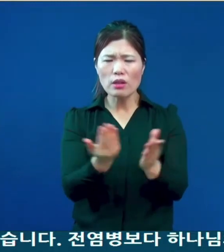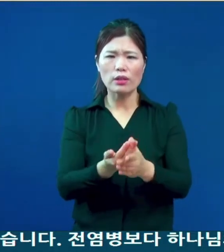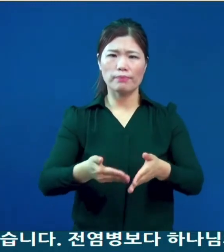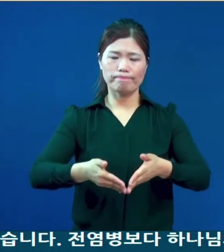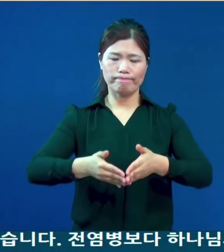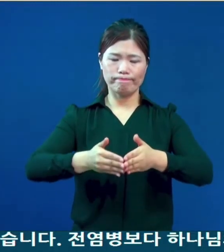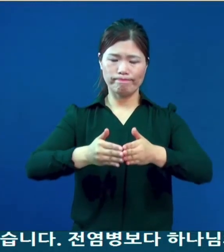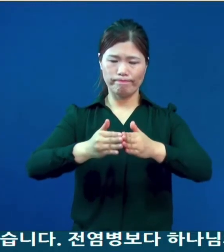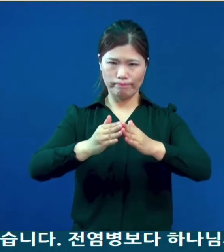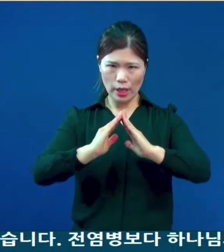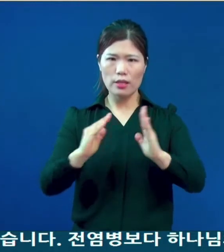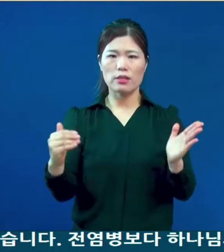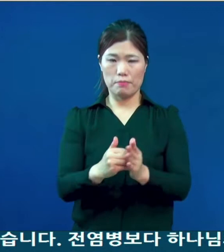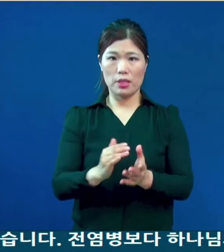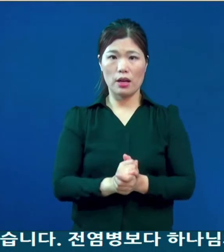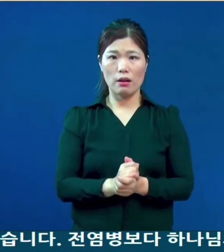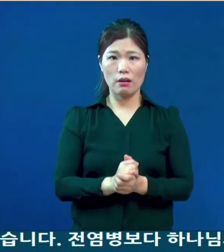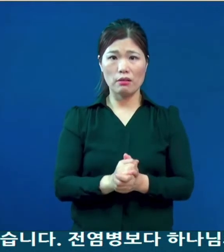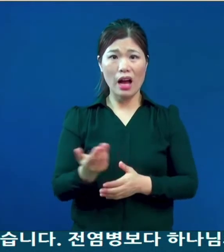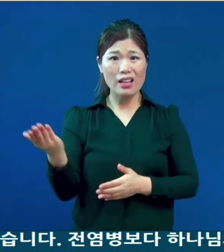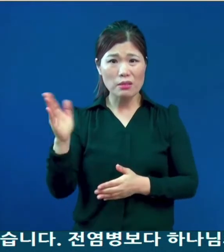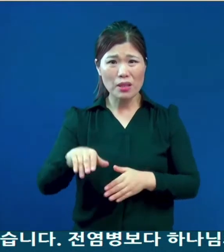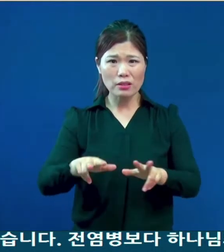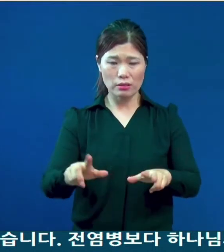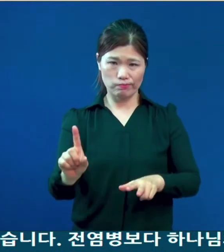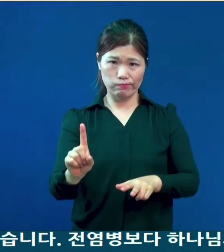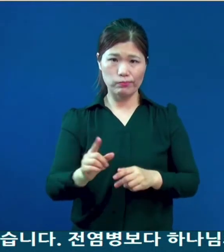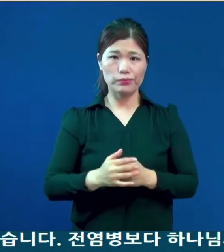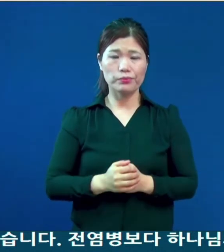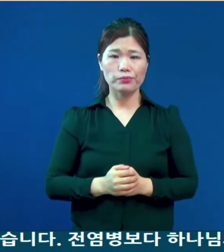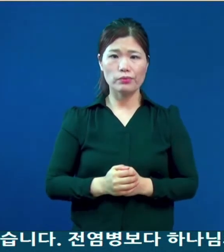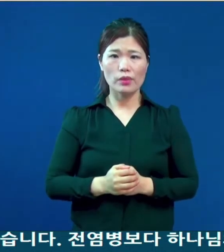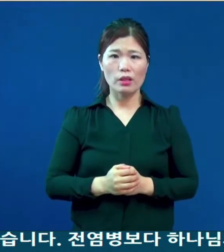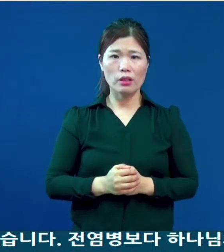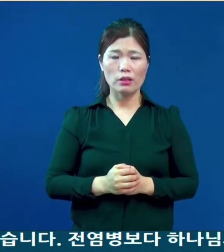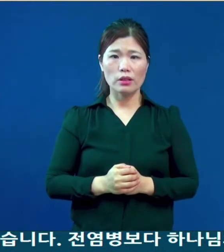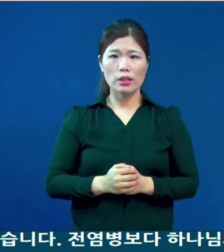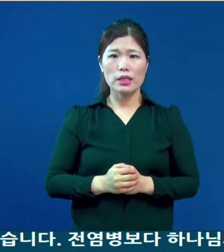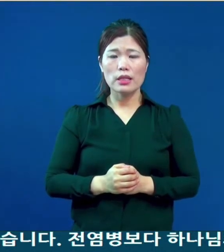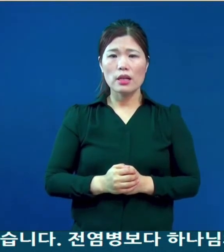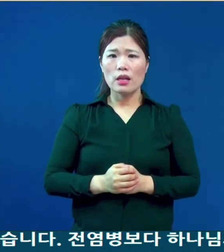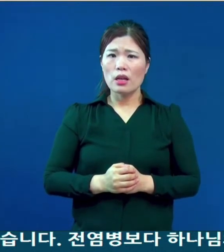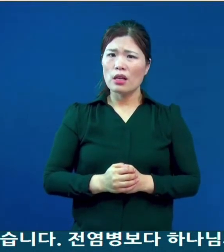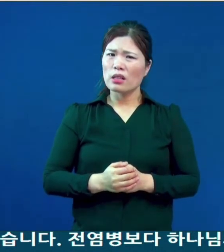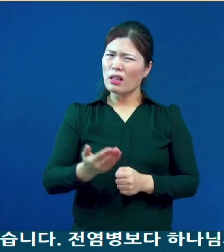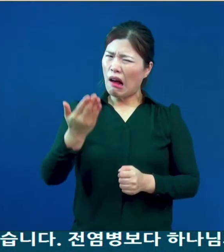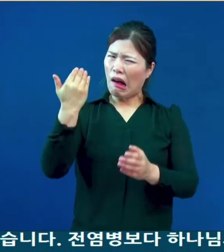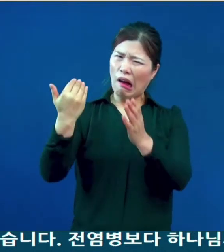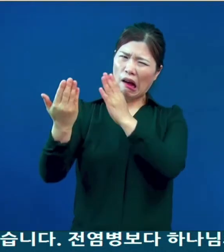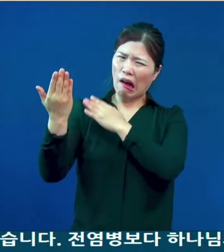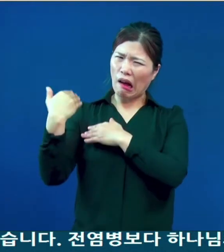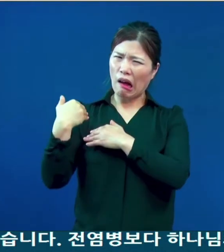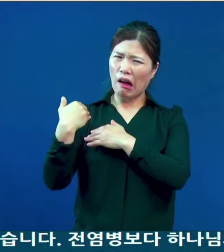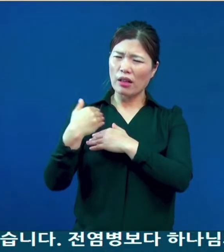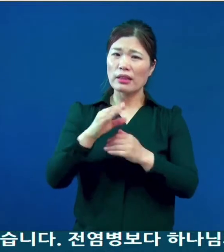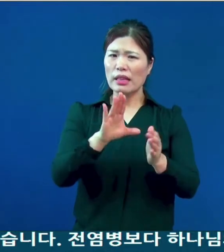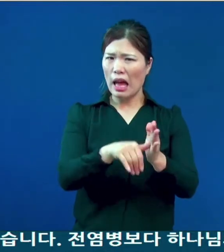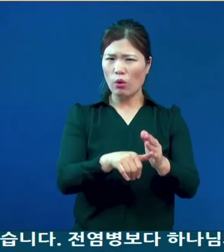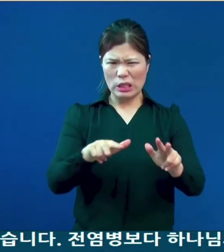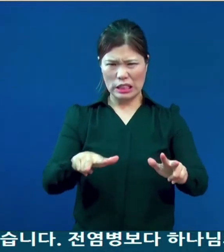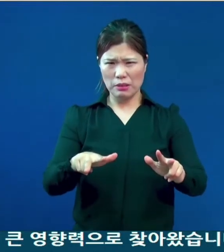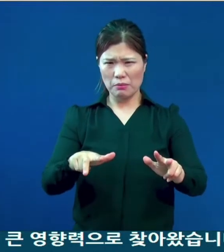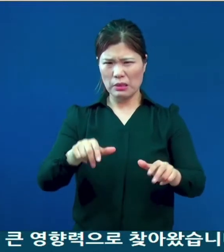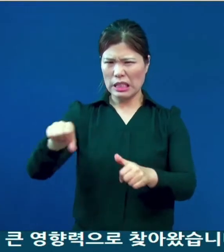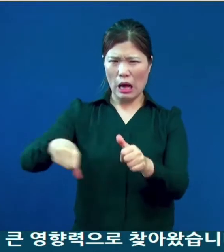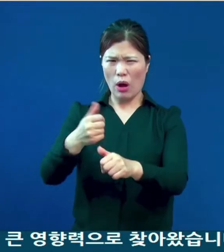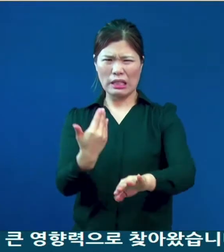것을 보게 됩니다. 그러나 지금은 어떻습니까? 물론 그때와 지금은 너무나도 상황이 달라요.